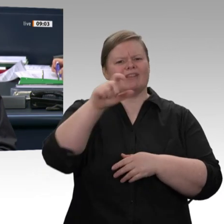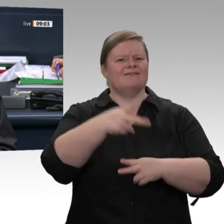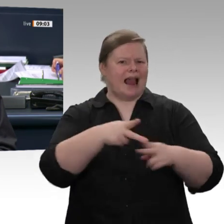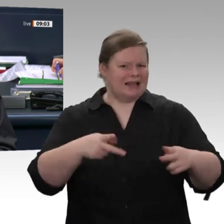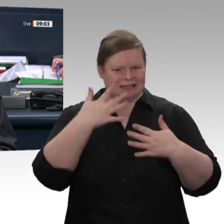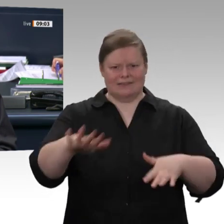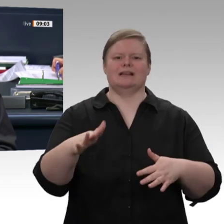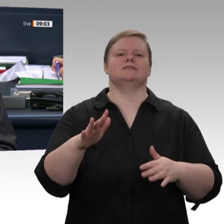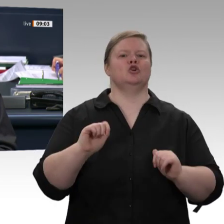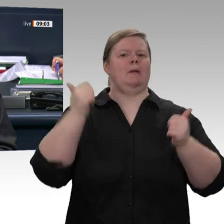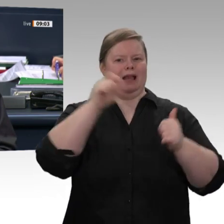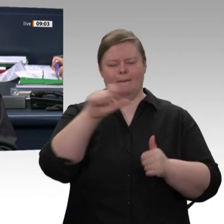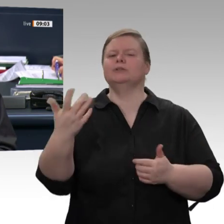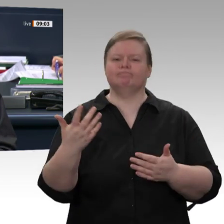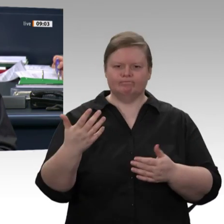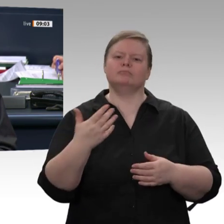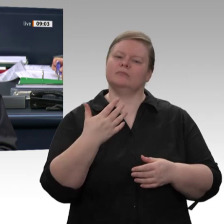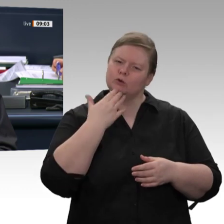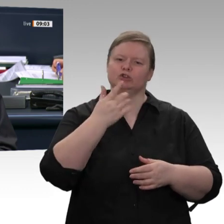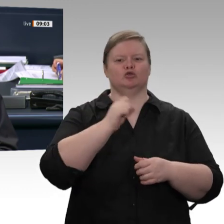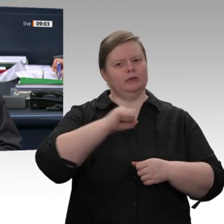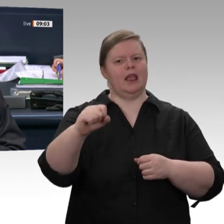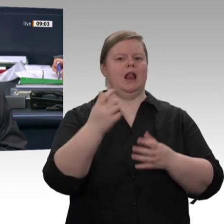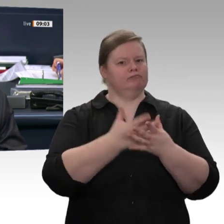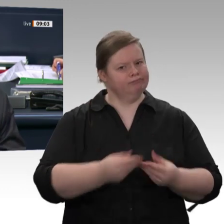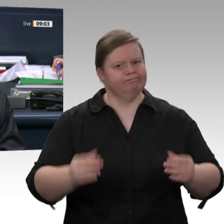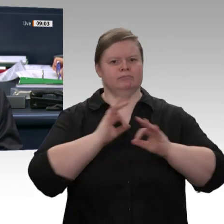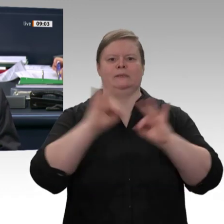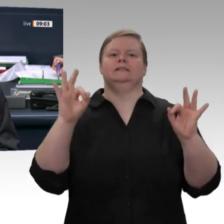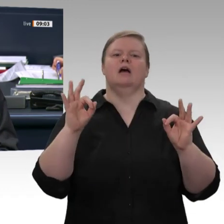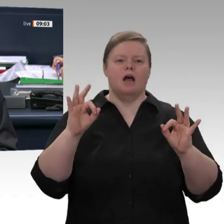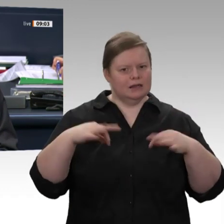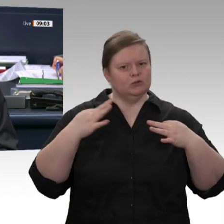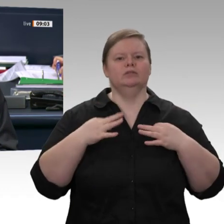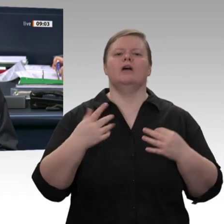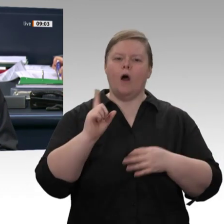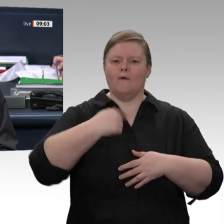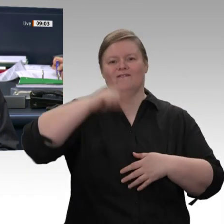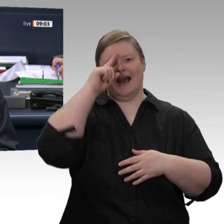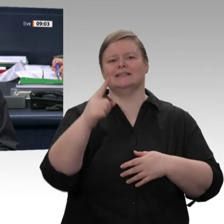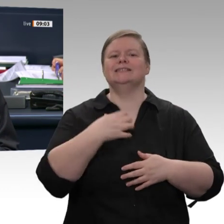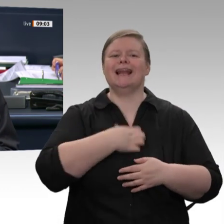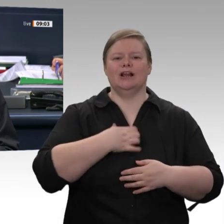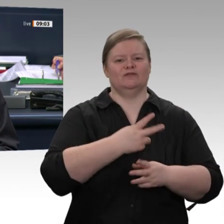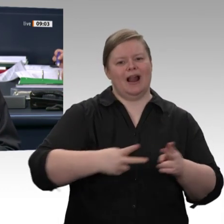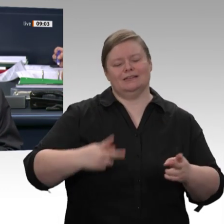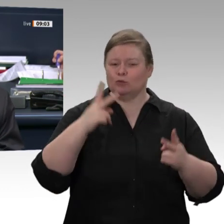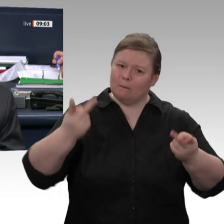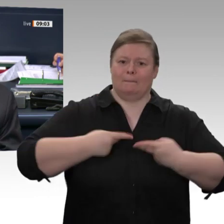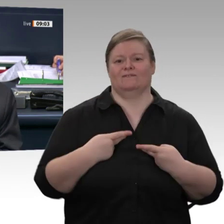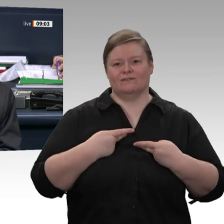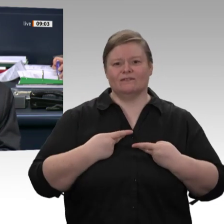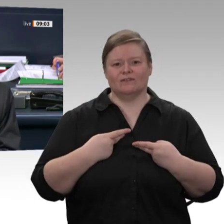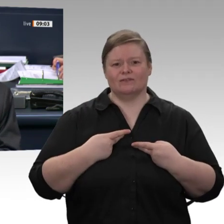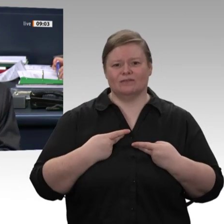haben. Die lange Spur mörderischer Übergriffe, die Einzeltäter und Gruppen durch Deutschland ziehen,